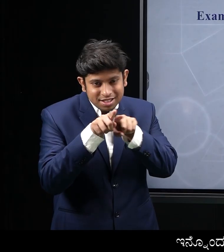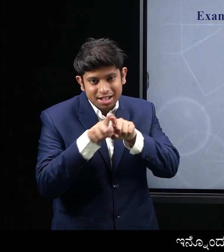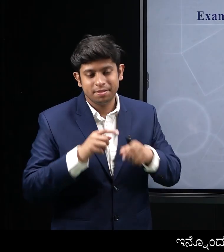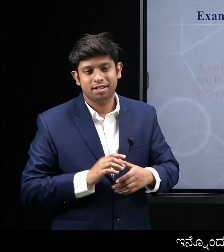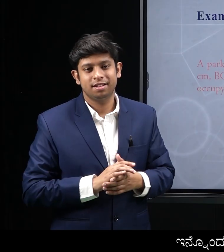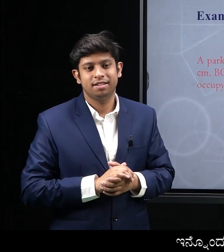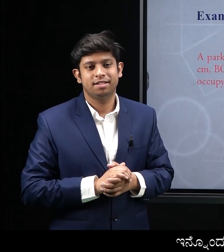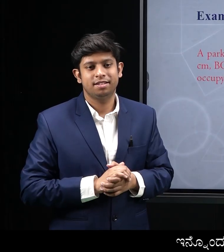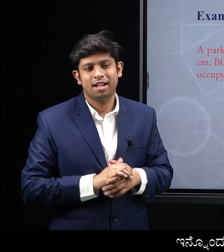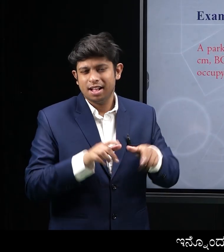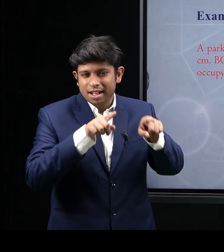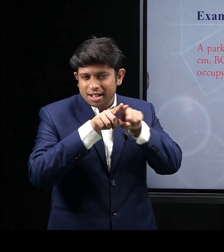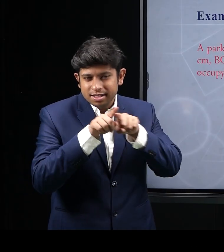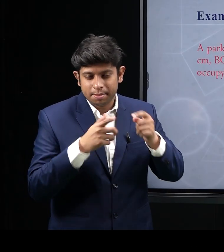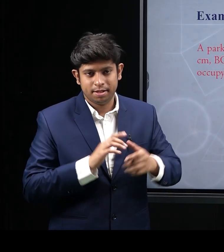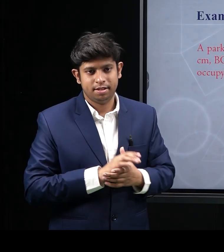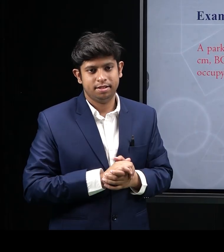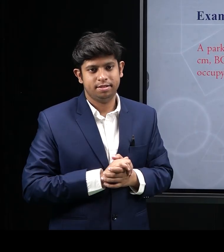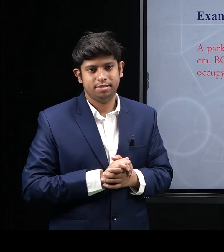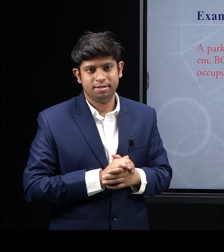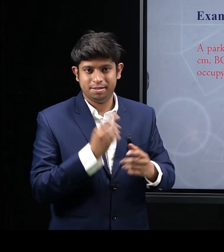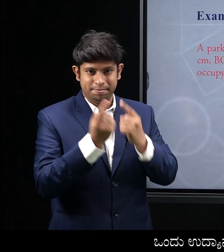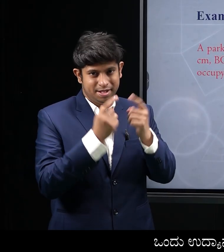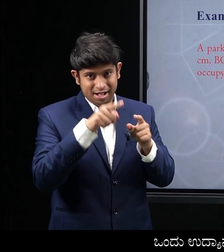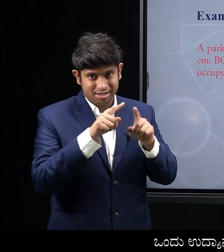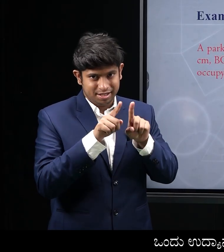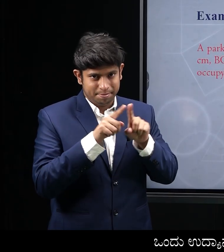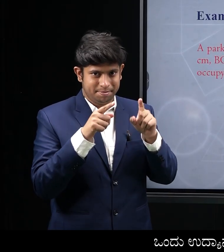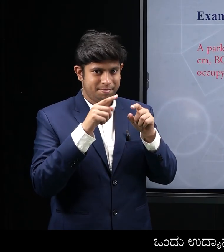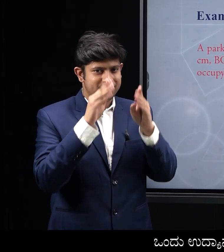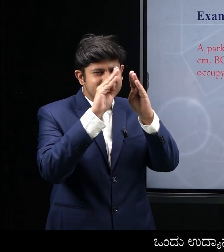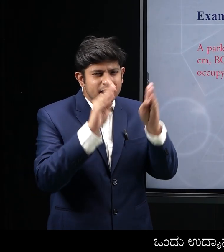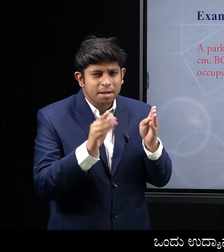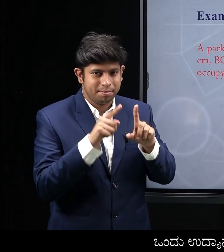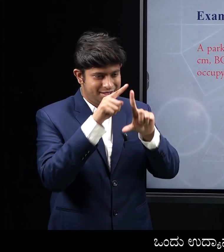ನೋಡೋಣ. ಉದಾಹರಣೆ 1. ಉದ್ಯಾನವನದ ಚತುರ್ಭುಜ ABCD ಆಕಾರದಲ್ಲಿ